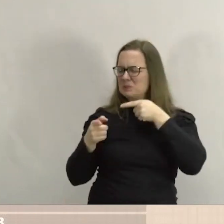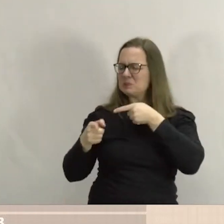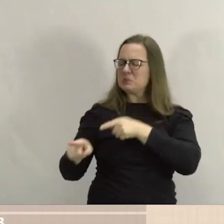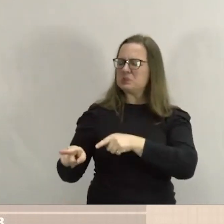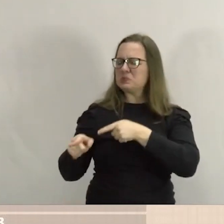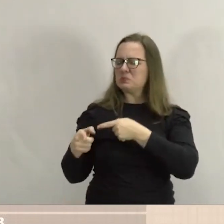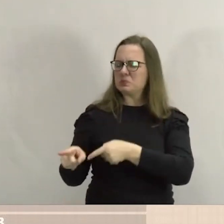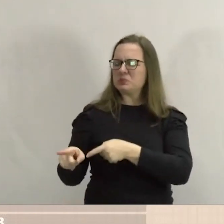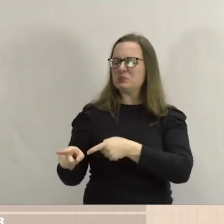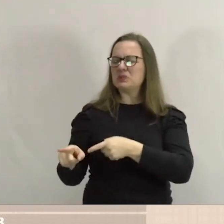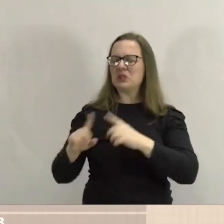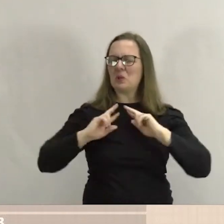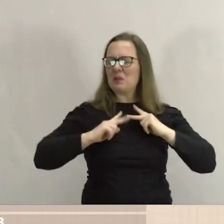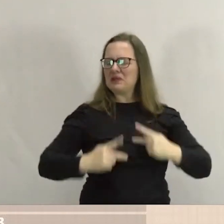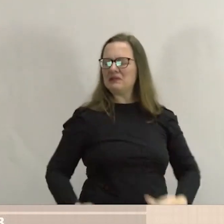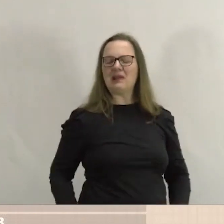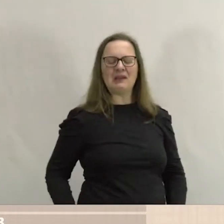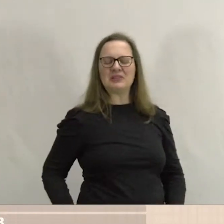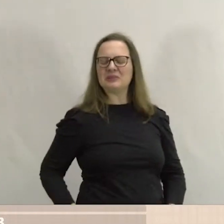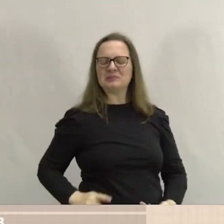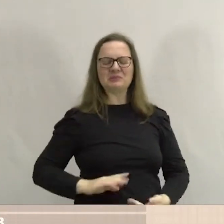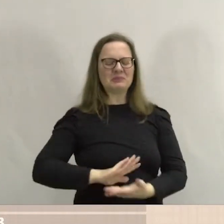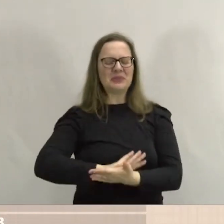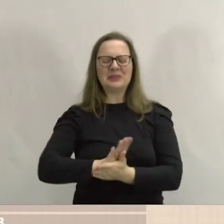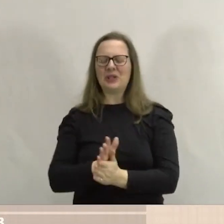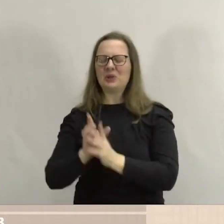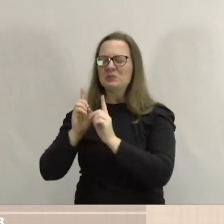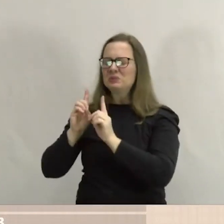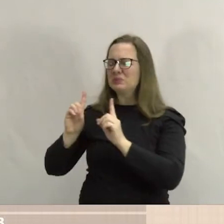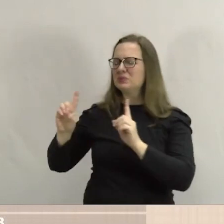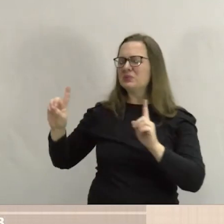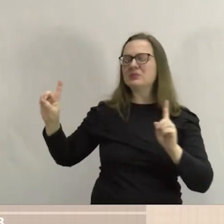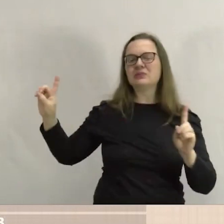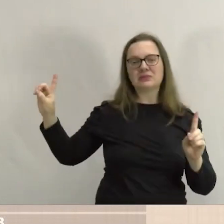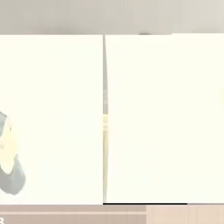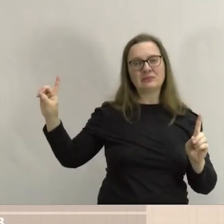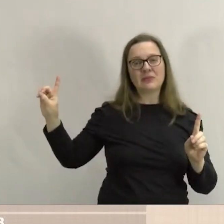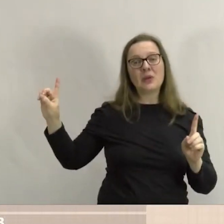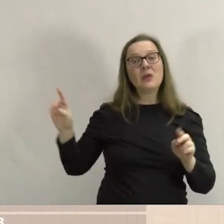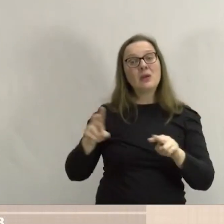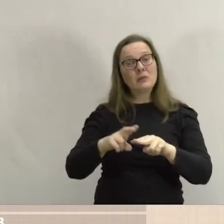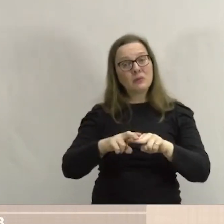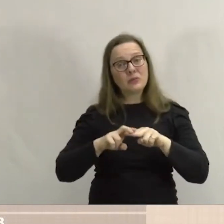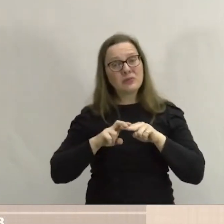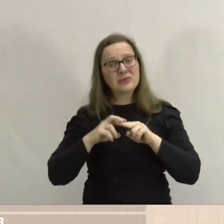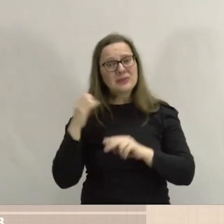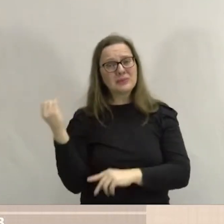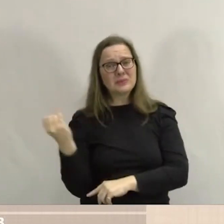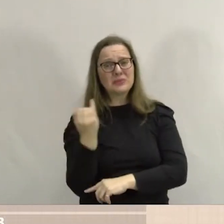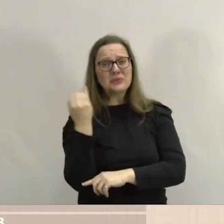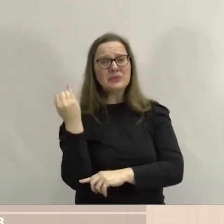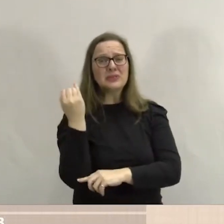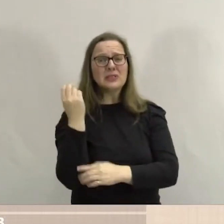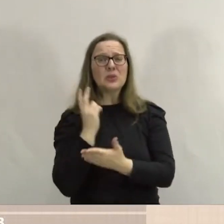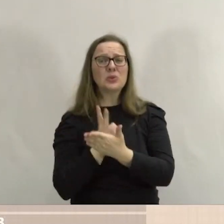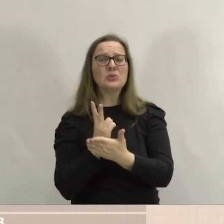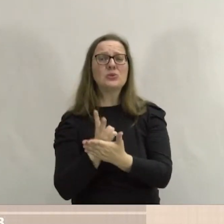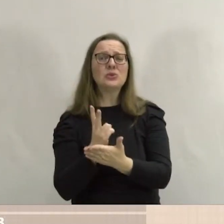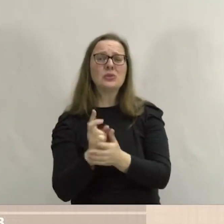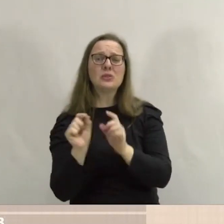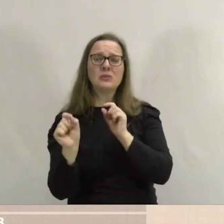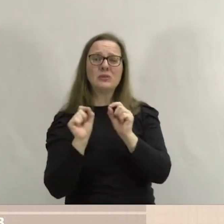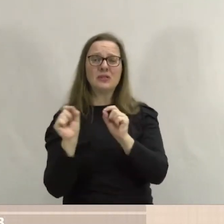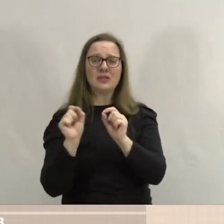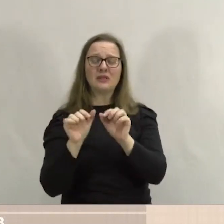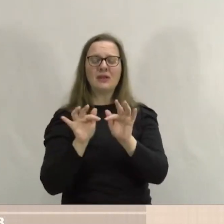dúvida quando Deus fala. Vamos manter-nos simples. Com relação a Cristo, nós